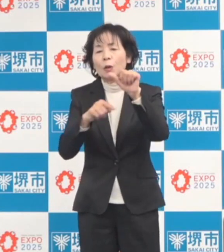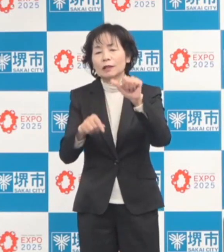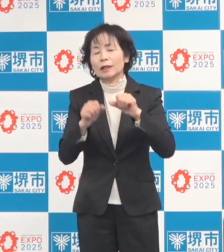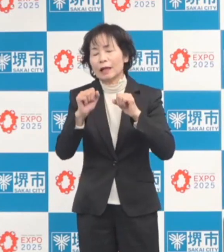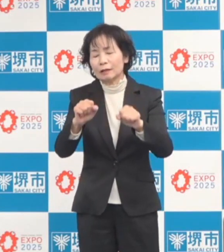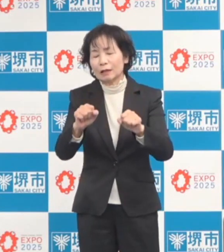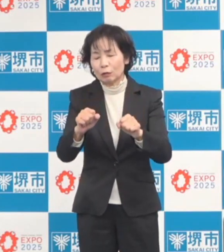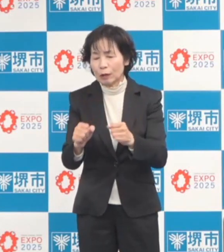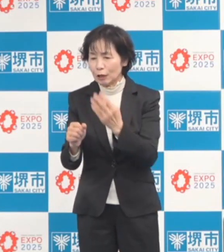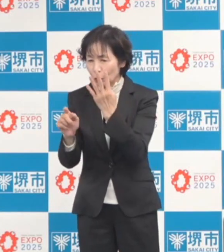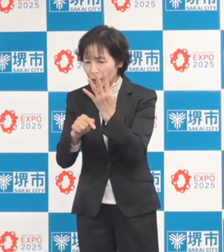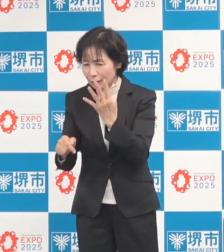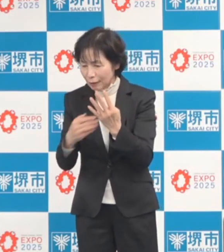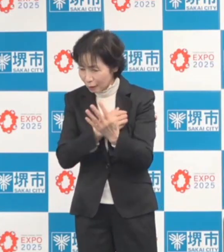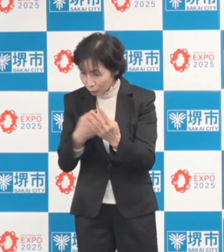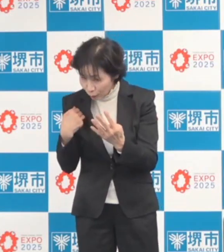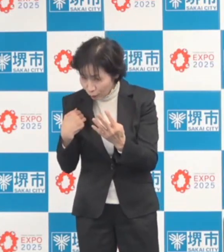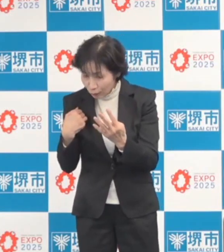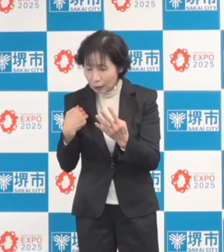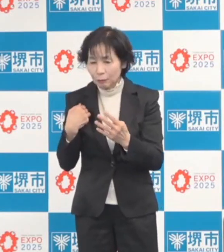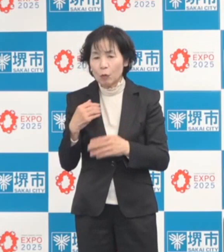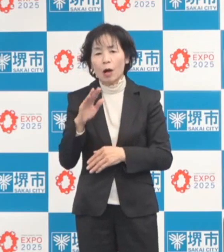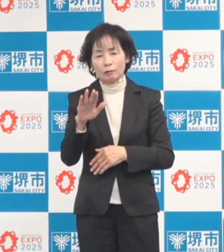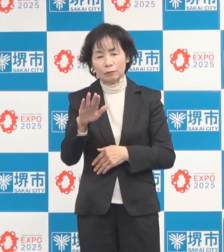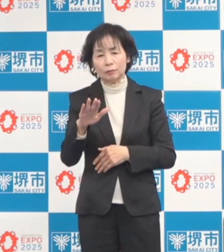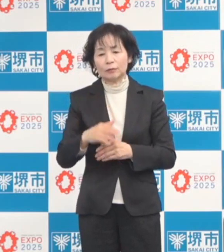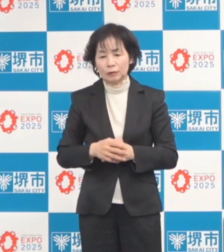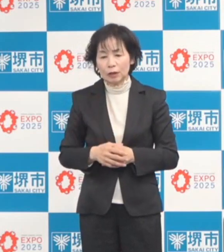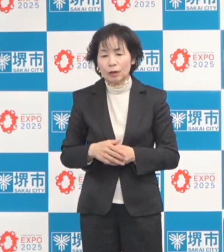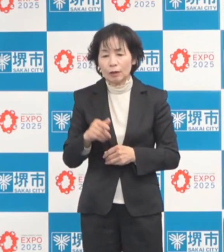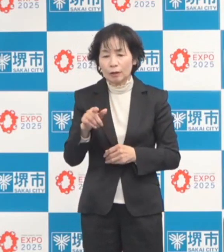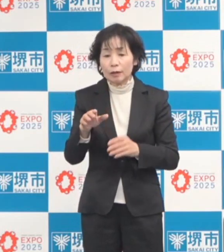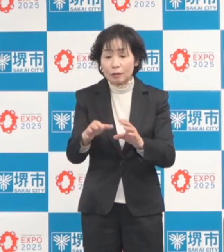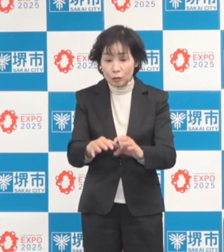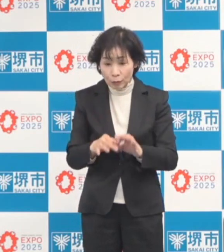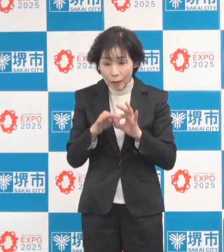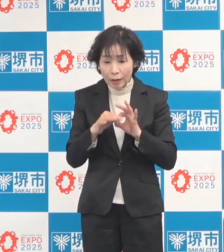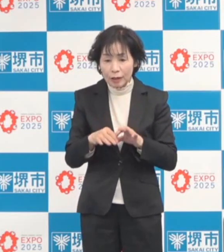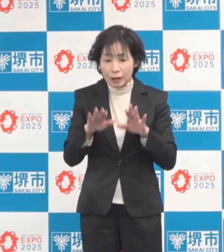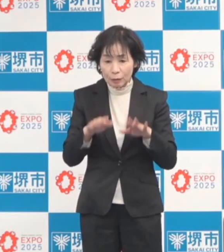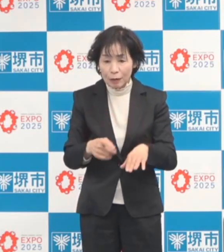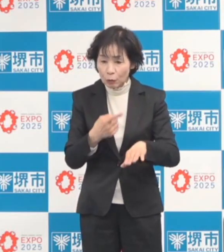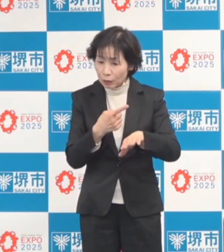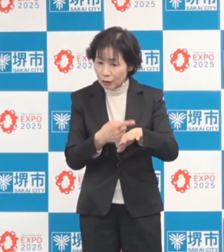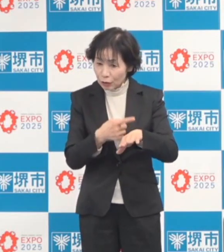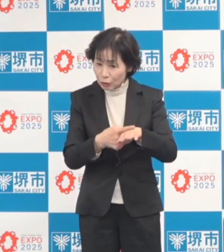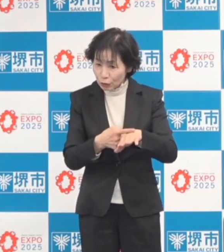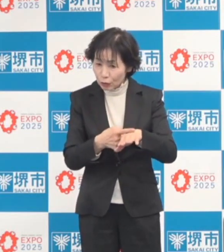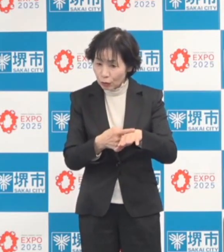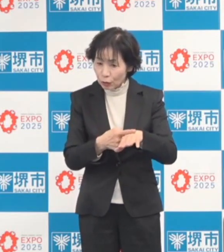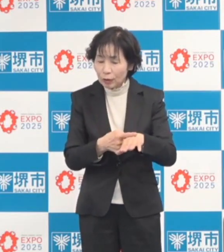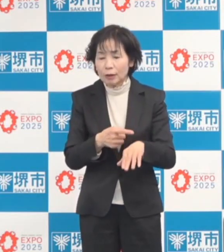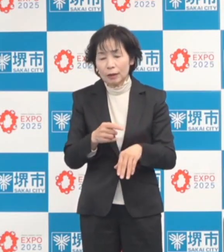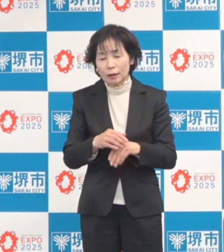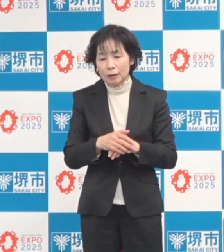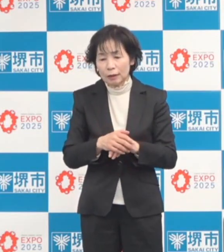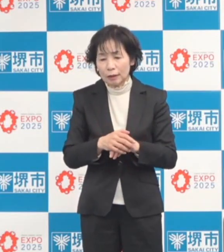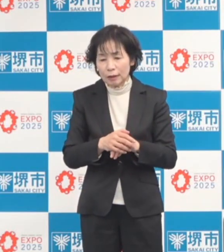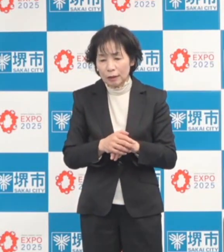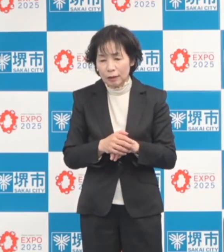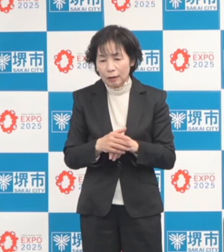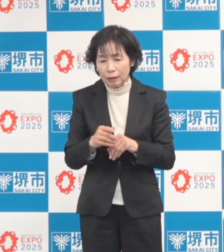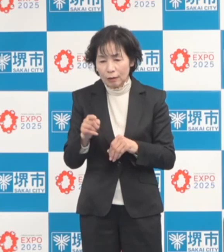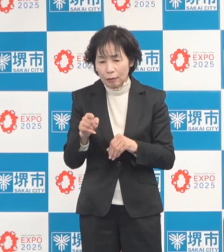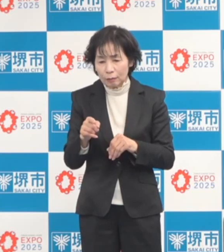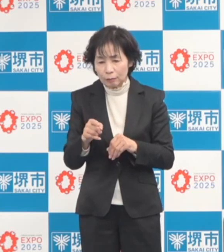が4人でできるということもあります。ですのでこの今の技術進展に伴って可能